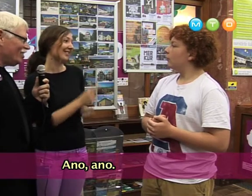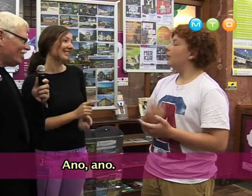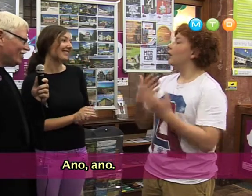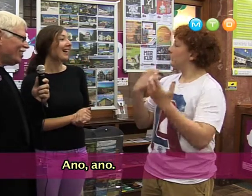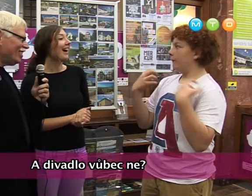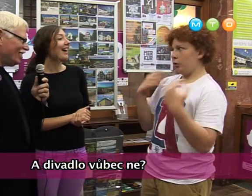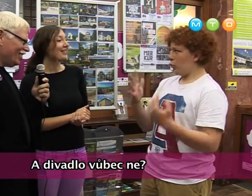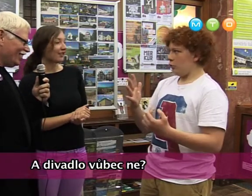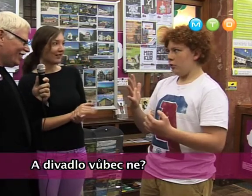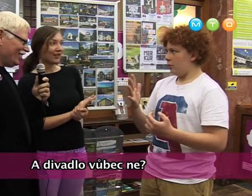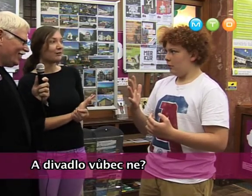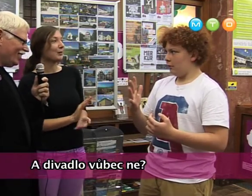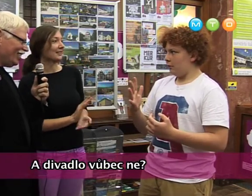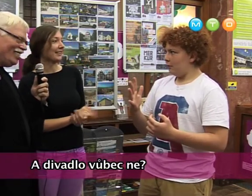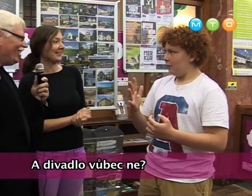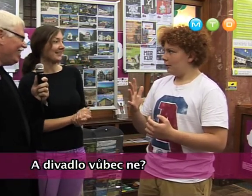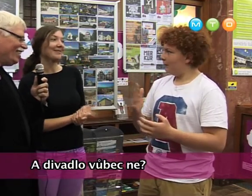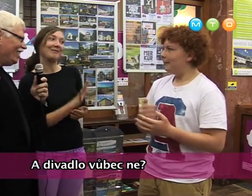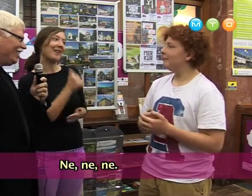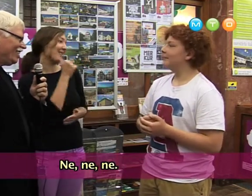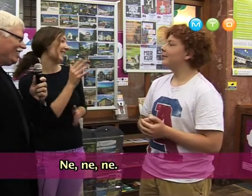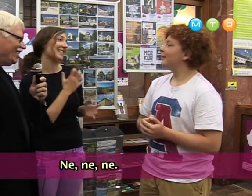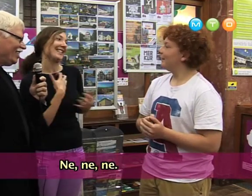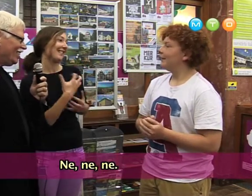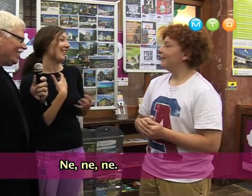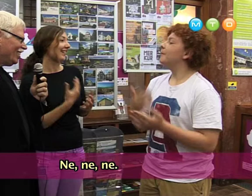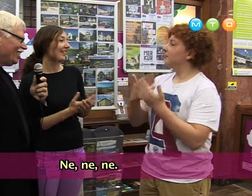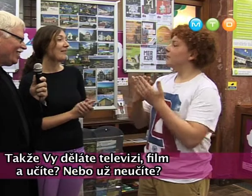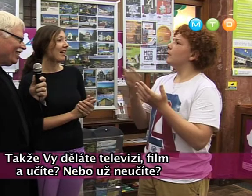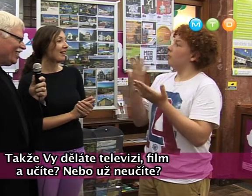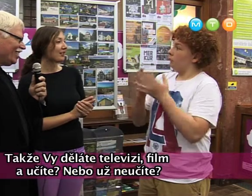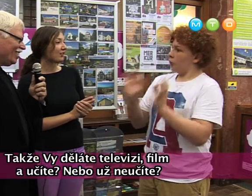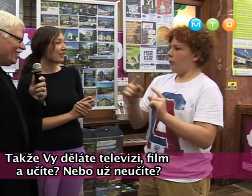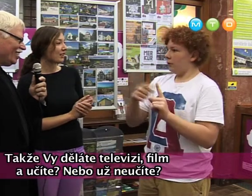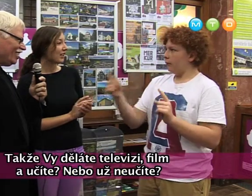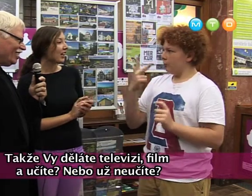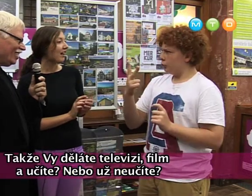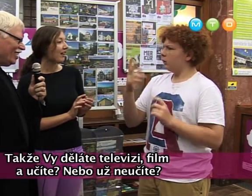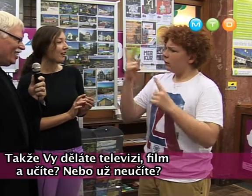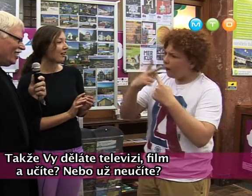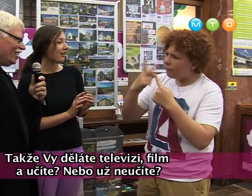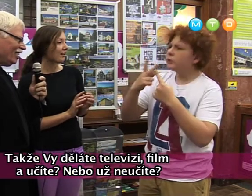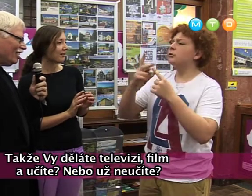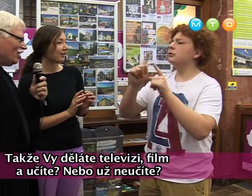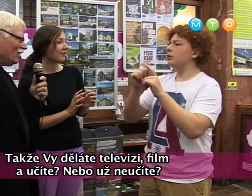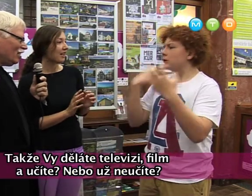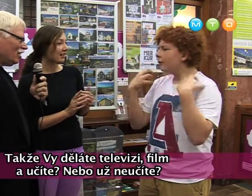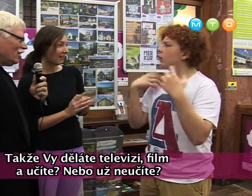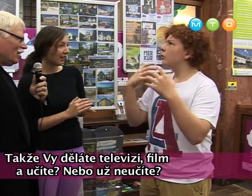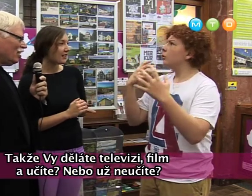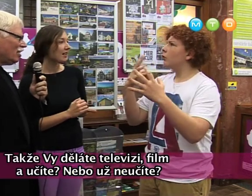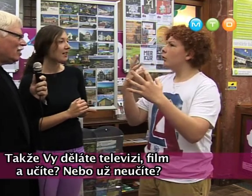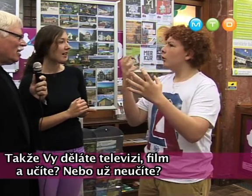Ano. Aha, takže divadlo vůbec ne? Ne. Aha, takže vlastně, takže vy